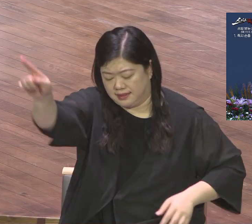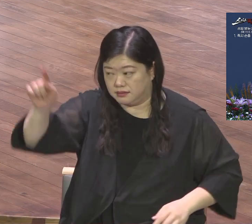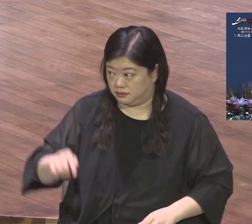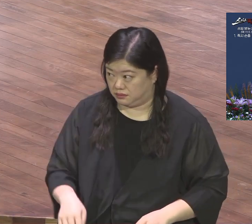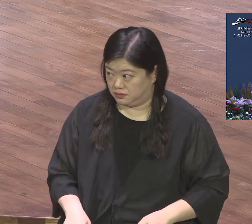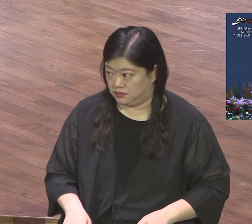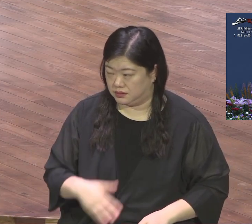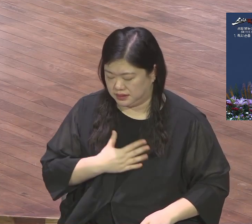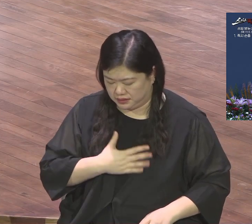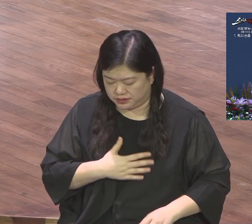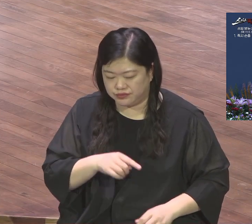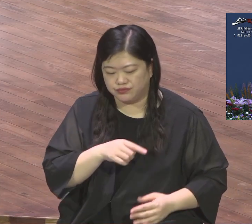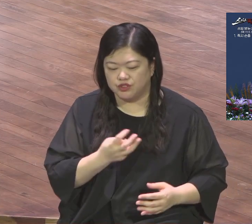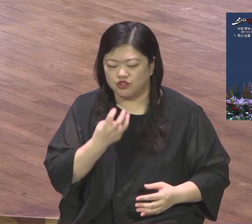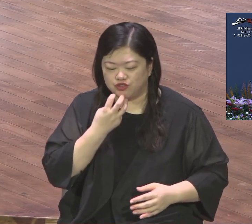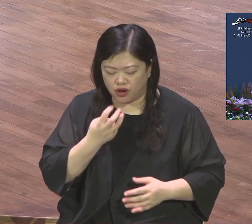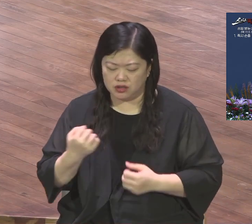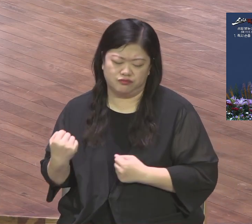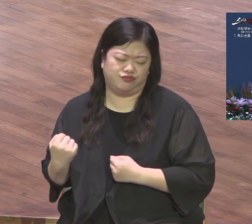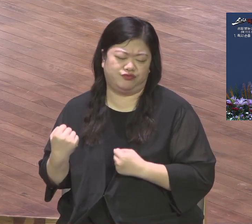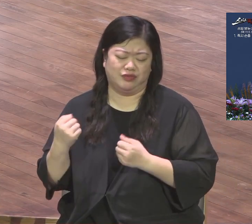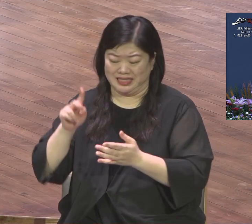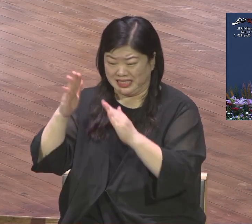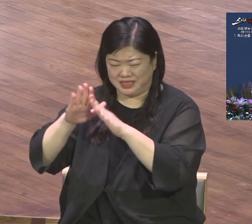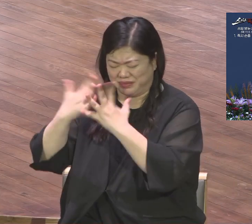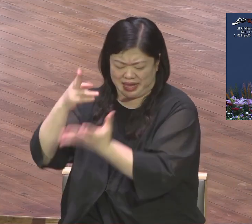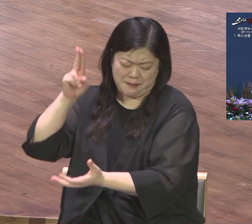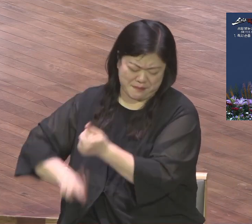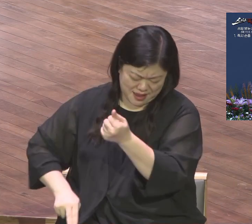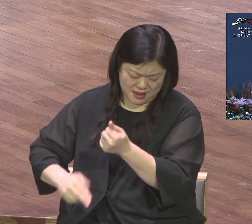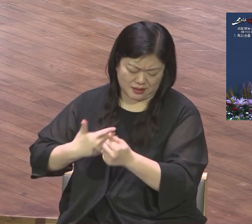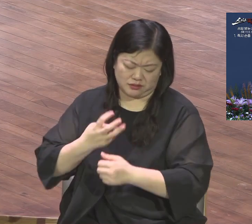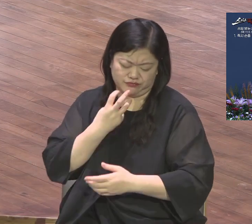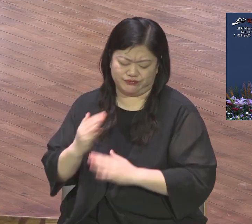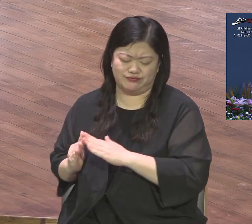막연하게 올라왔어. 그 다음 뭐 합니까? 모릅니다.